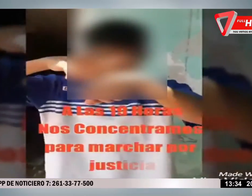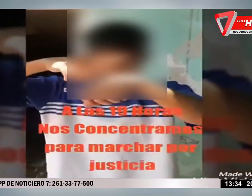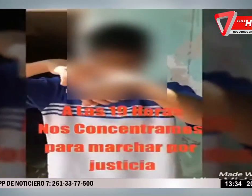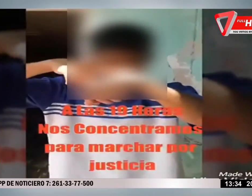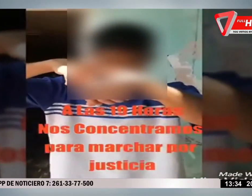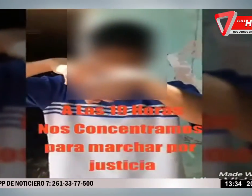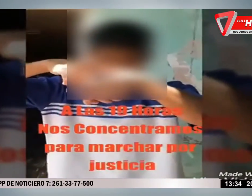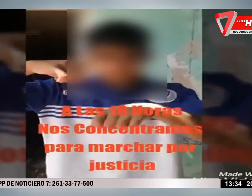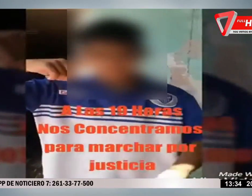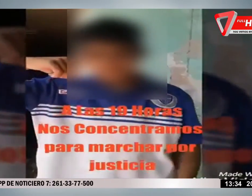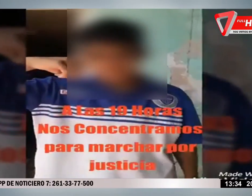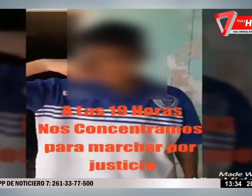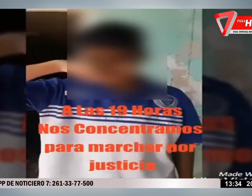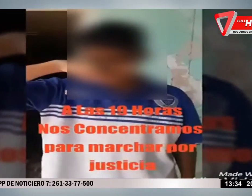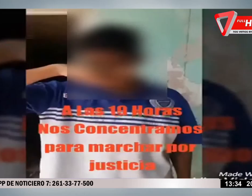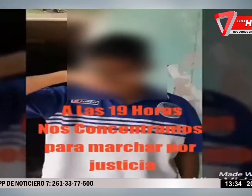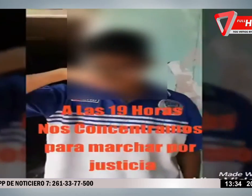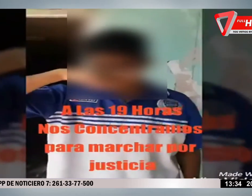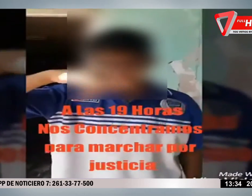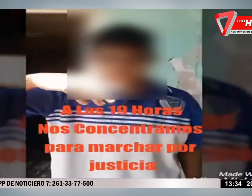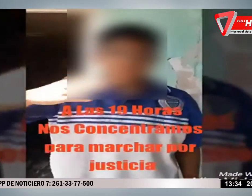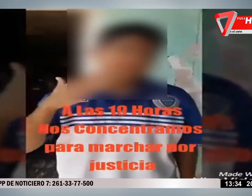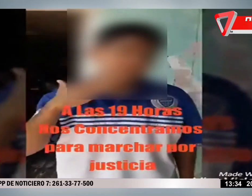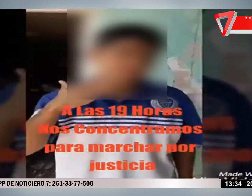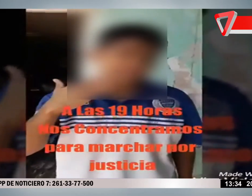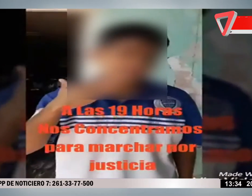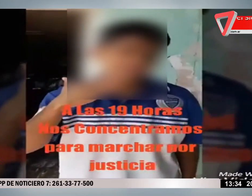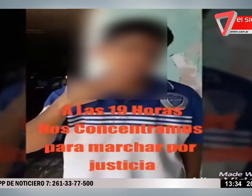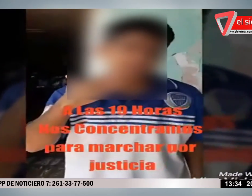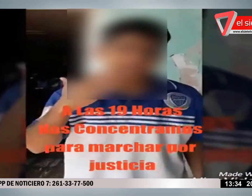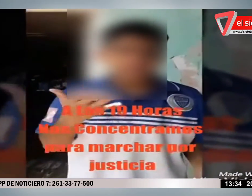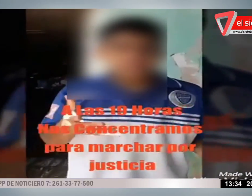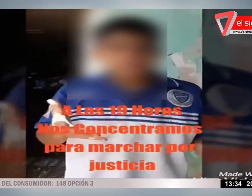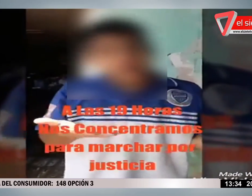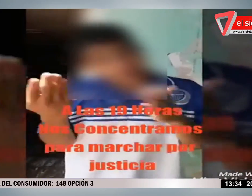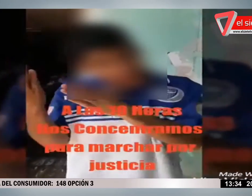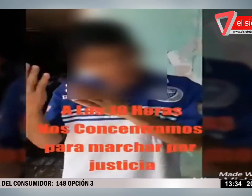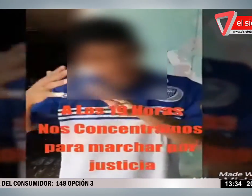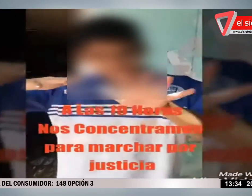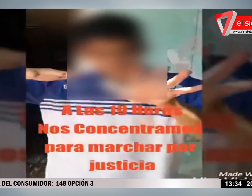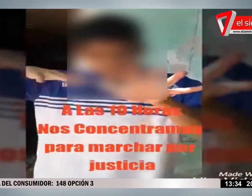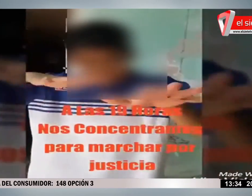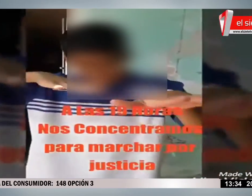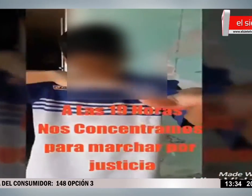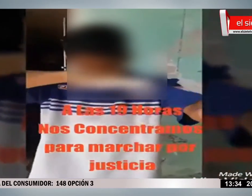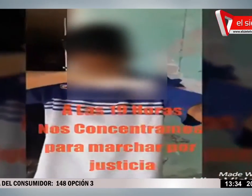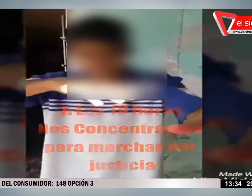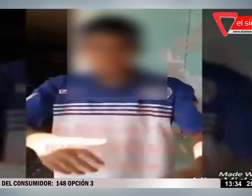a juicio. Es la primera etapa y una de las más importantes, debido a que los cuatro detenidos, estamos